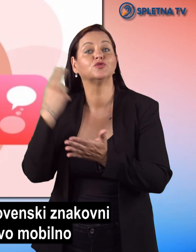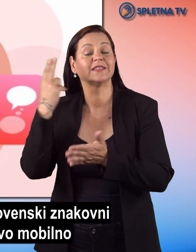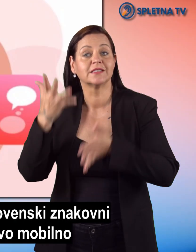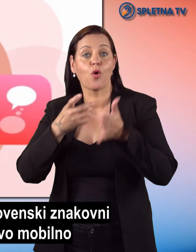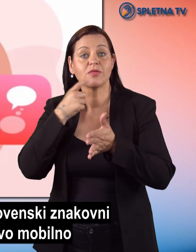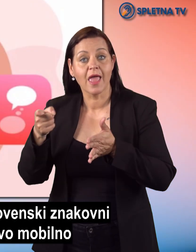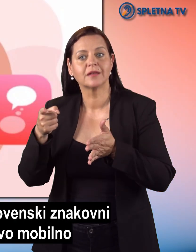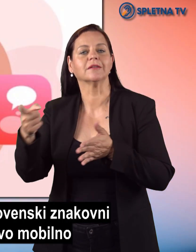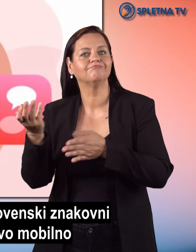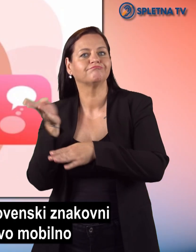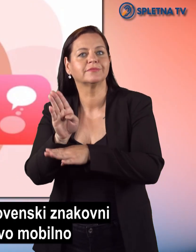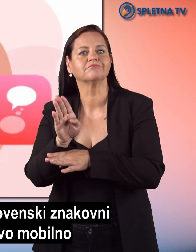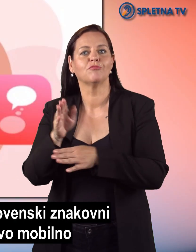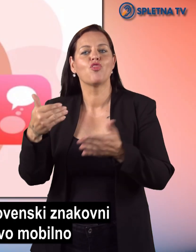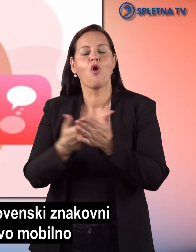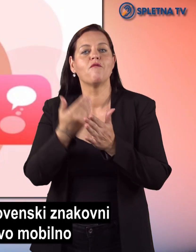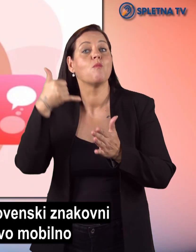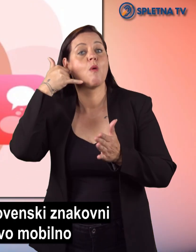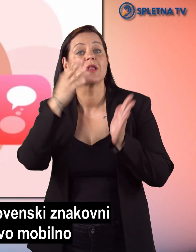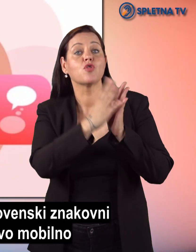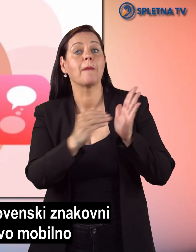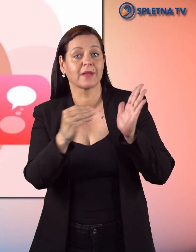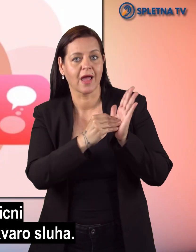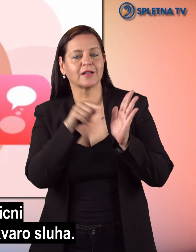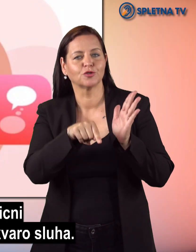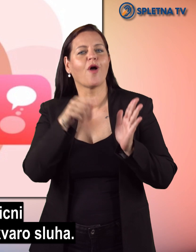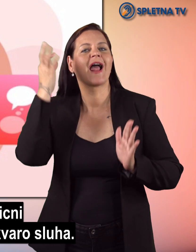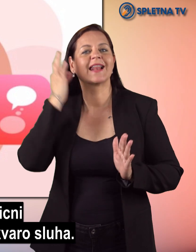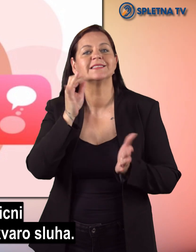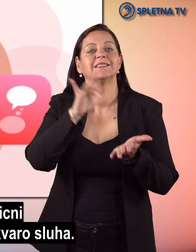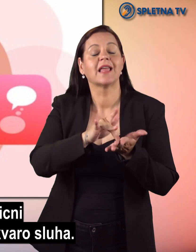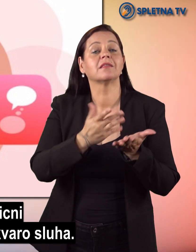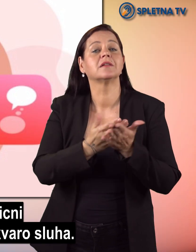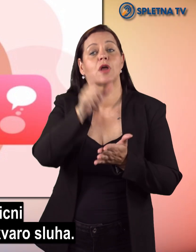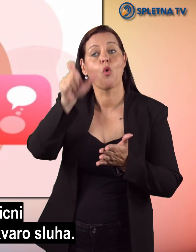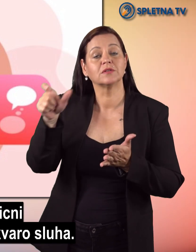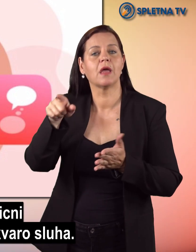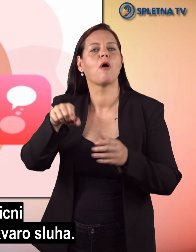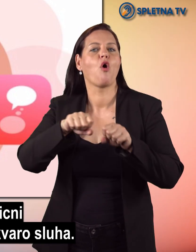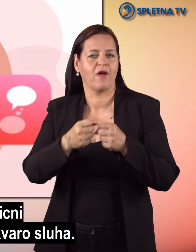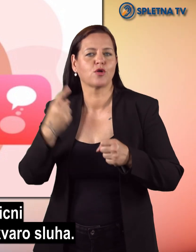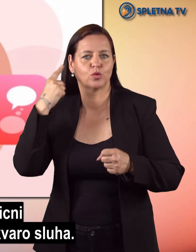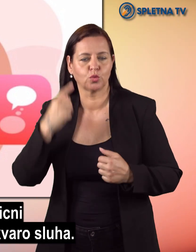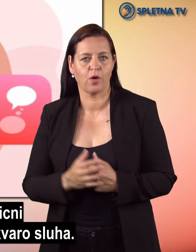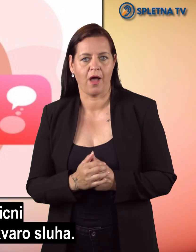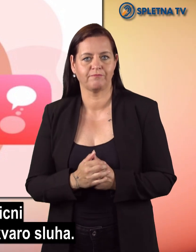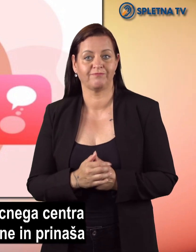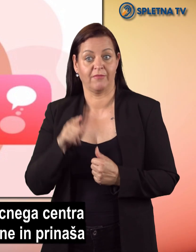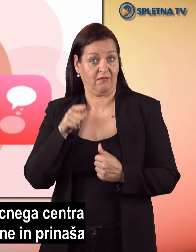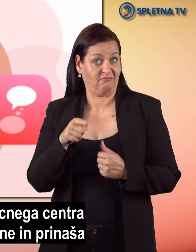Združenje tolmačev za slovenski znakovni jezik predstavlja novo mobilno aplikacijo Klicni center za osebe z okvaro